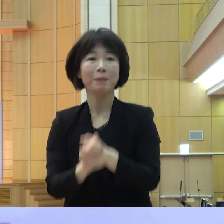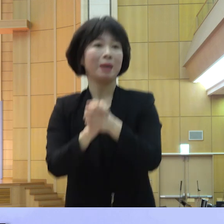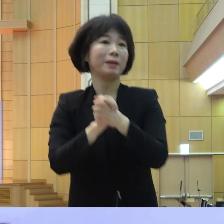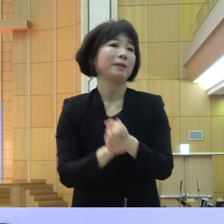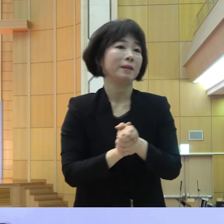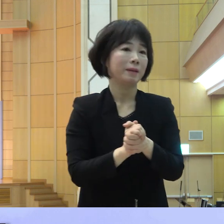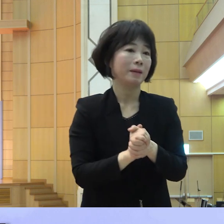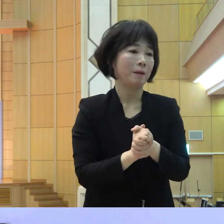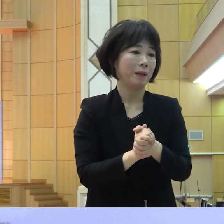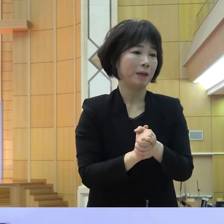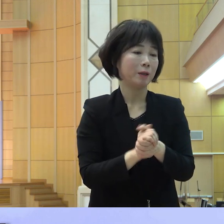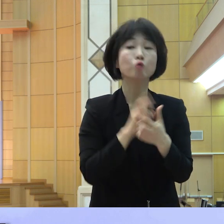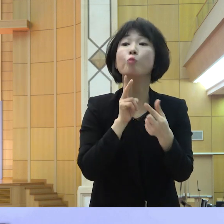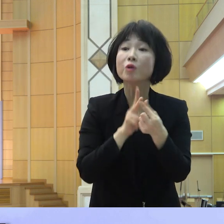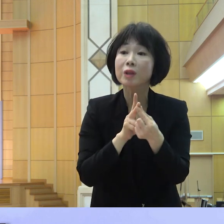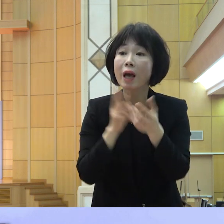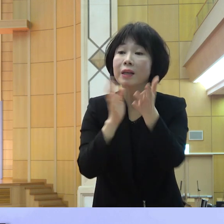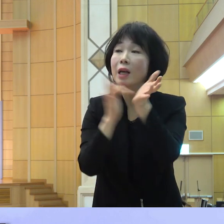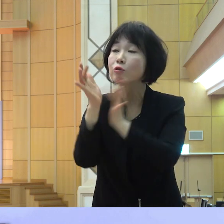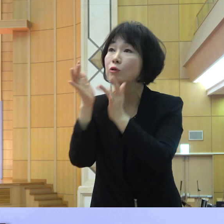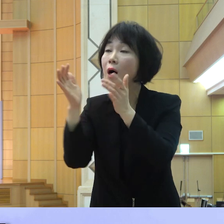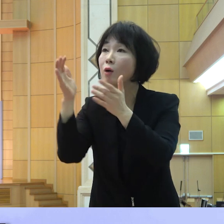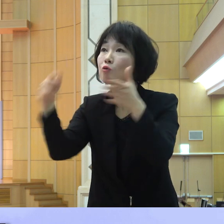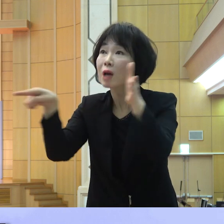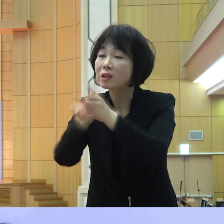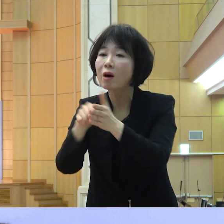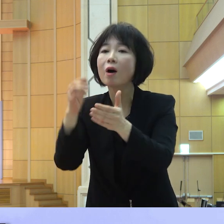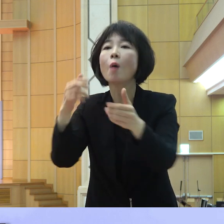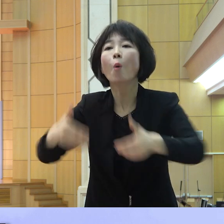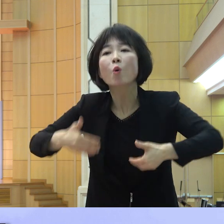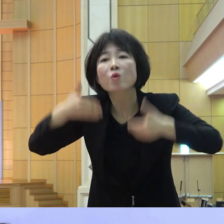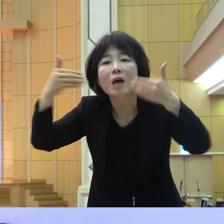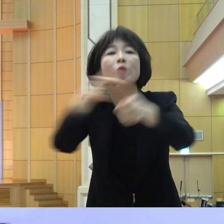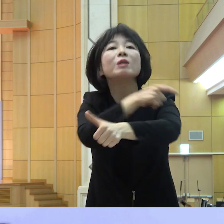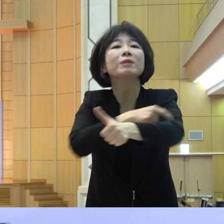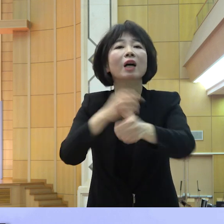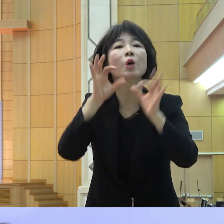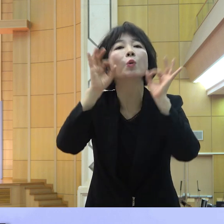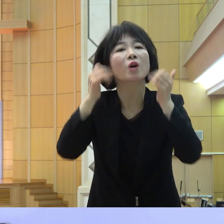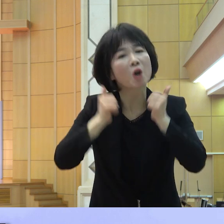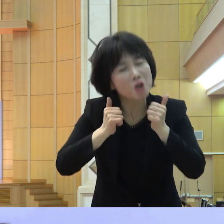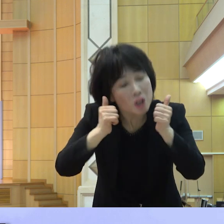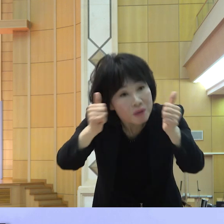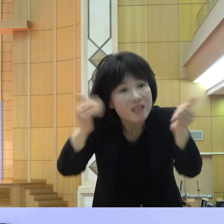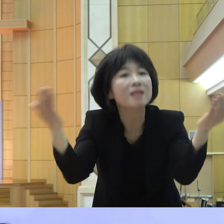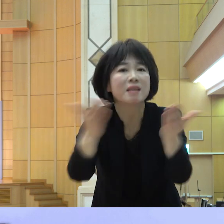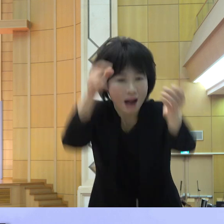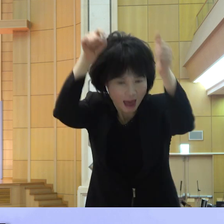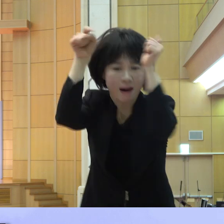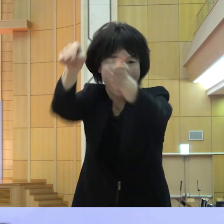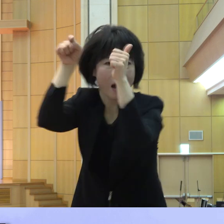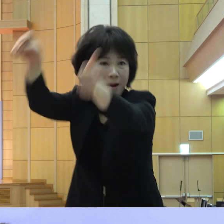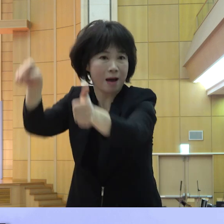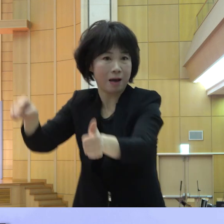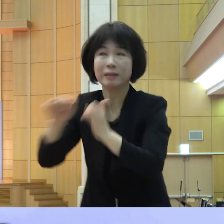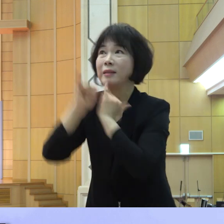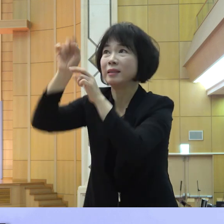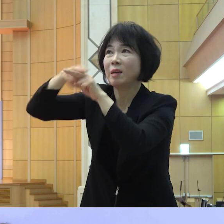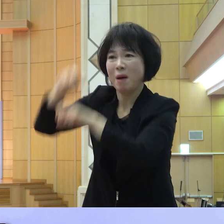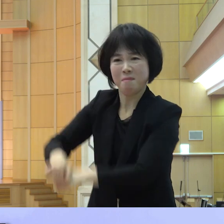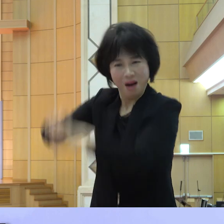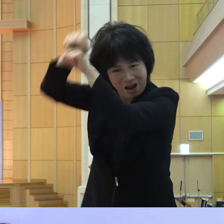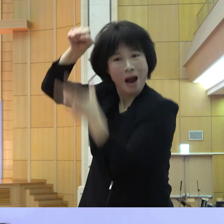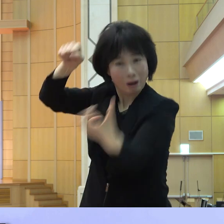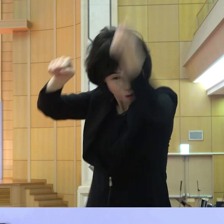주님께서 주신 직분 감당하고 하나님의 일을 하는 거예요. 땅의 것은 아무리 해서 내가 성공했다 하더라도 죽고 나면 성공도 없고 실패도 없다